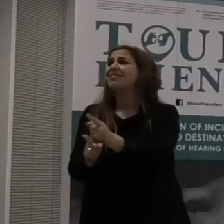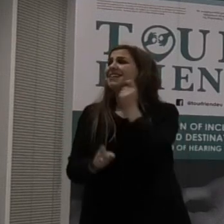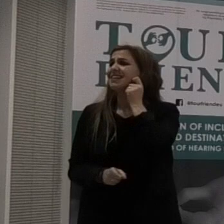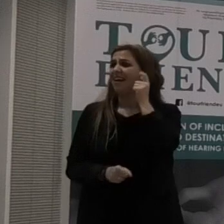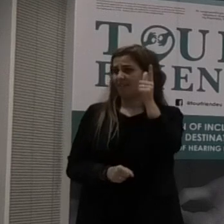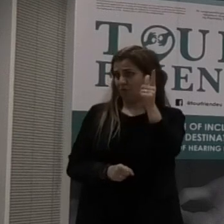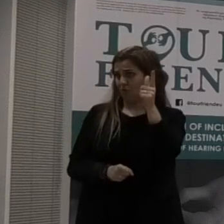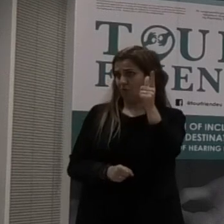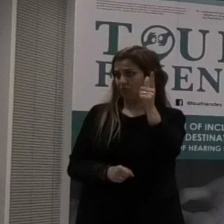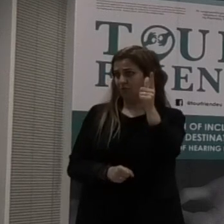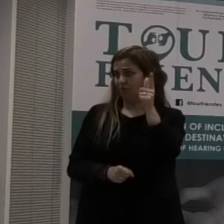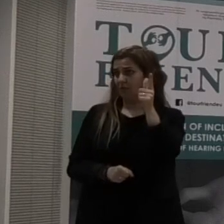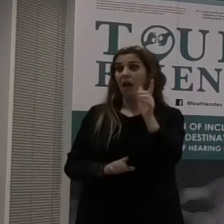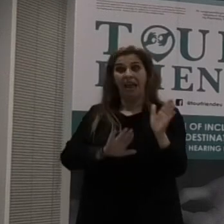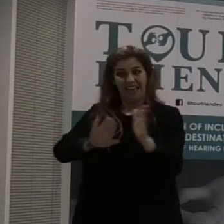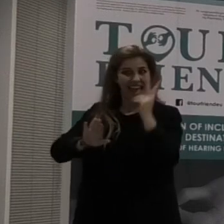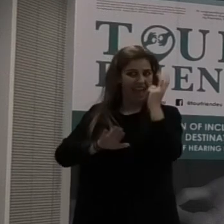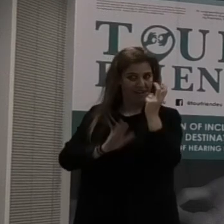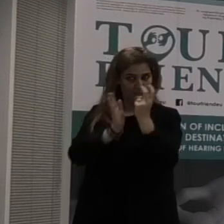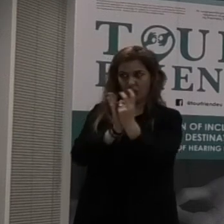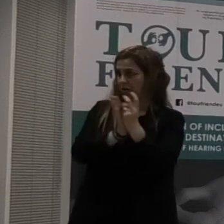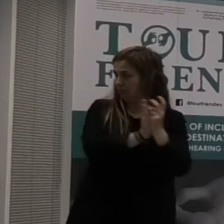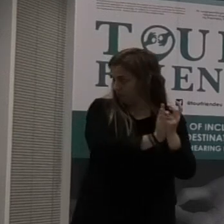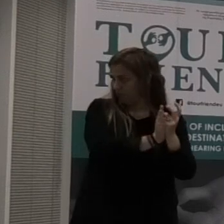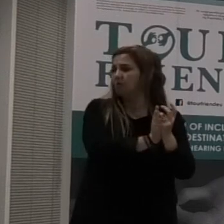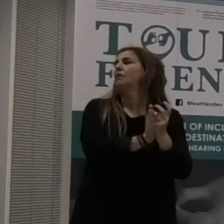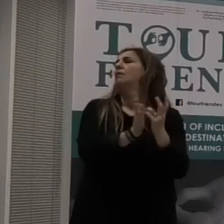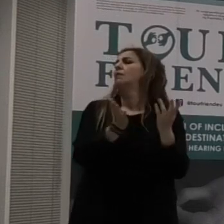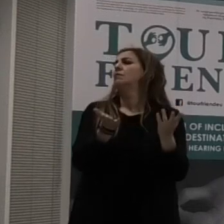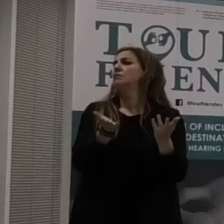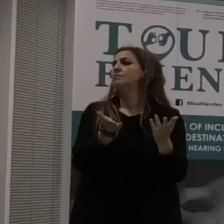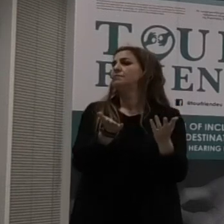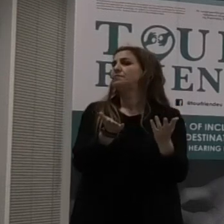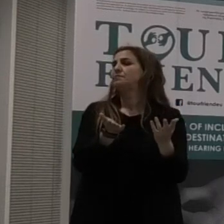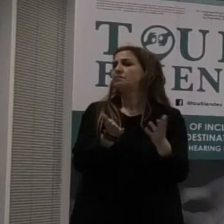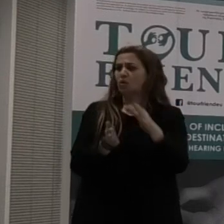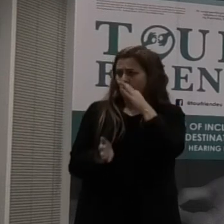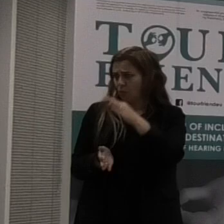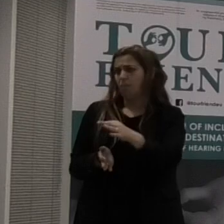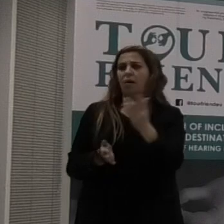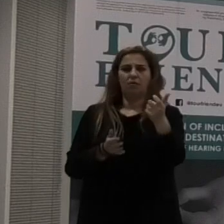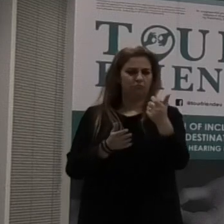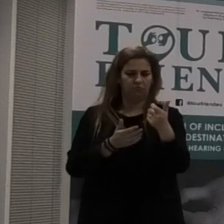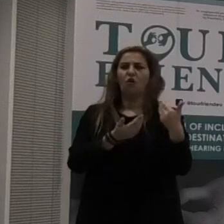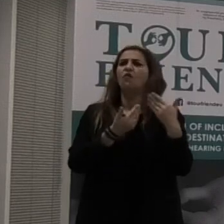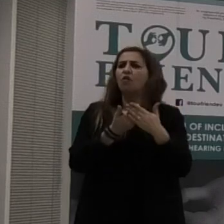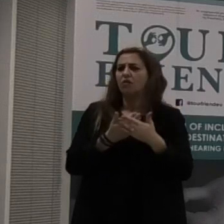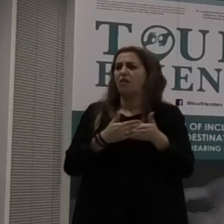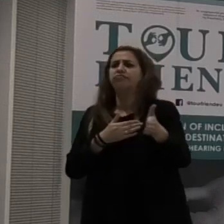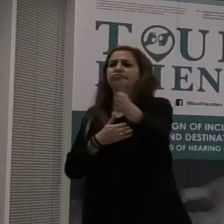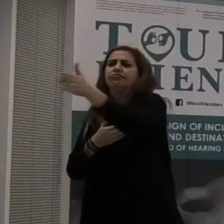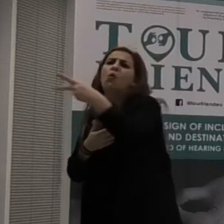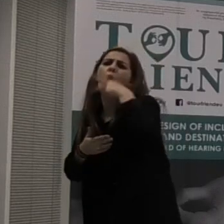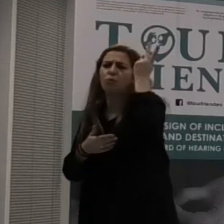οποία εκτός από την εφαρμογή που μπορεί κάποιος να τη χρησιμοποιήσει και να περιηγηθεί όποτε το